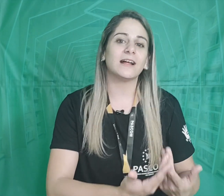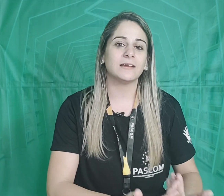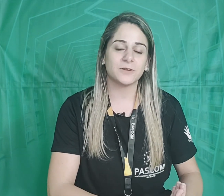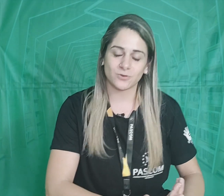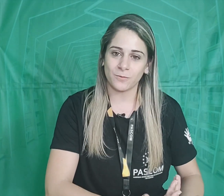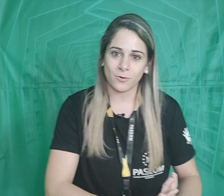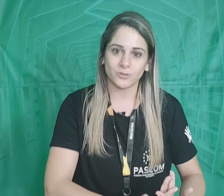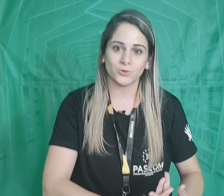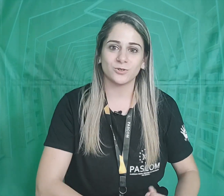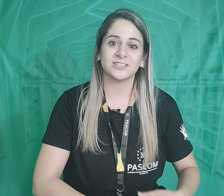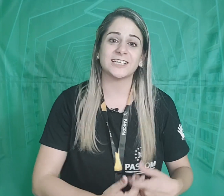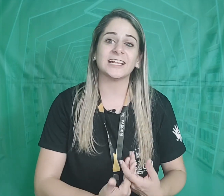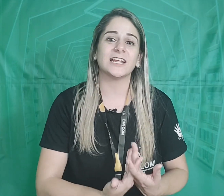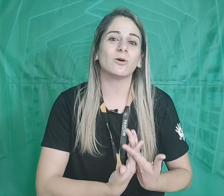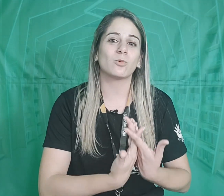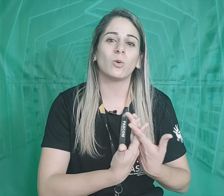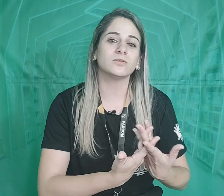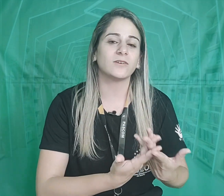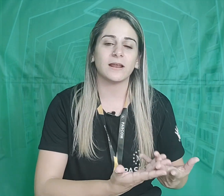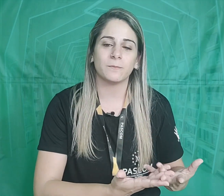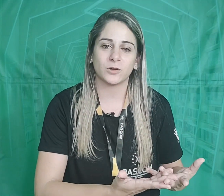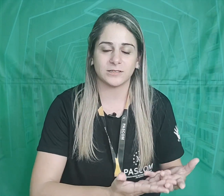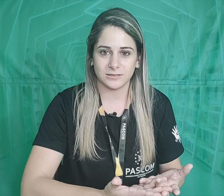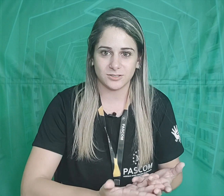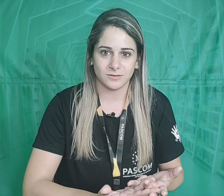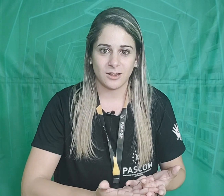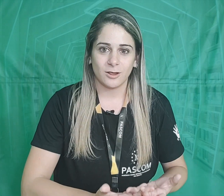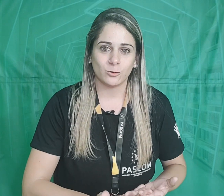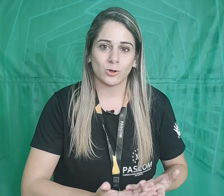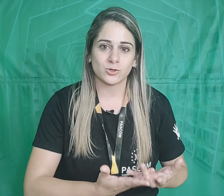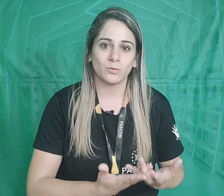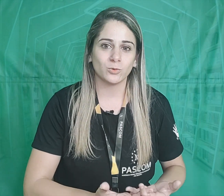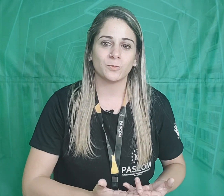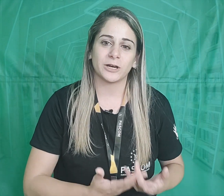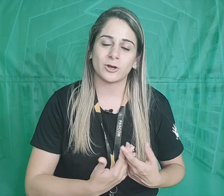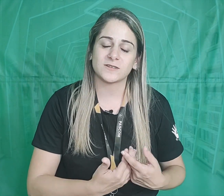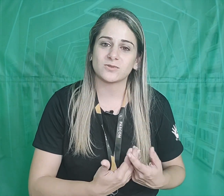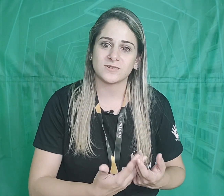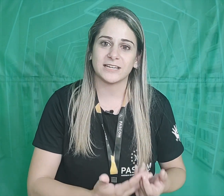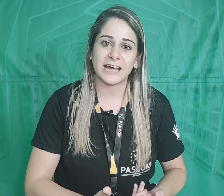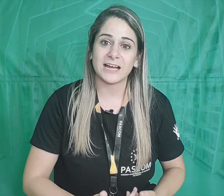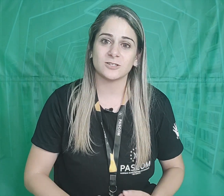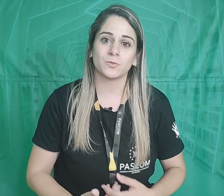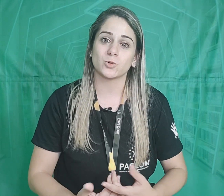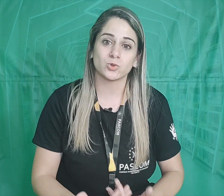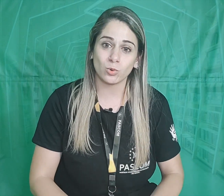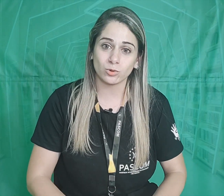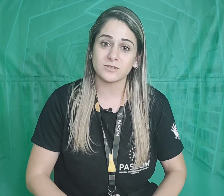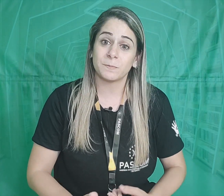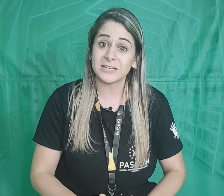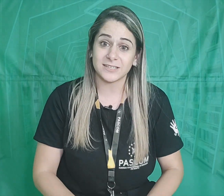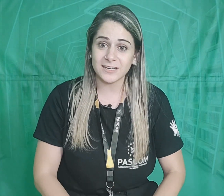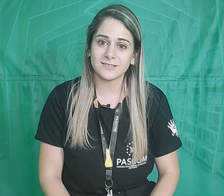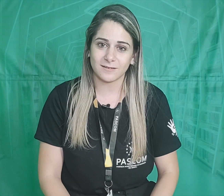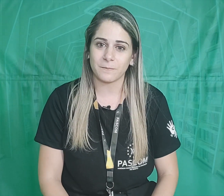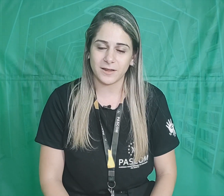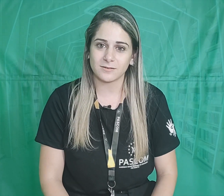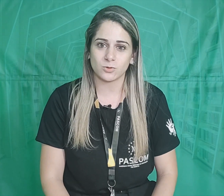da Libras como eu gosto hoje, entender o quanto ela é importante no nosso mundo, para a nossa sociedade, para os surdos e para a gente também, que